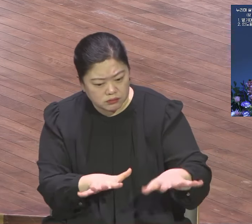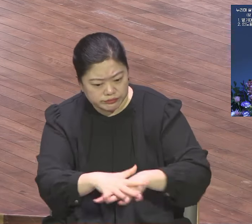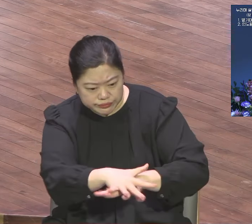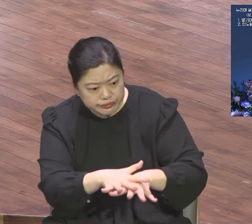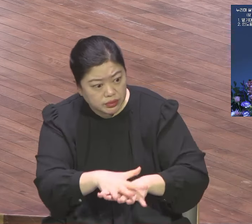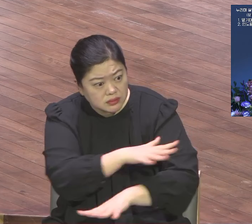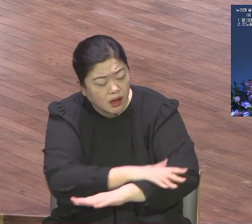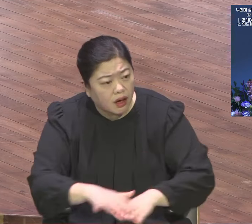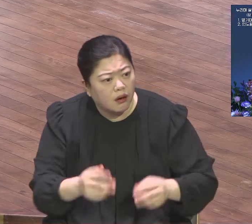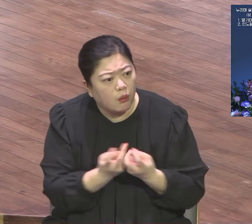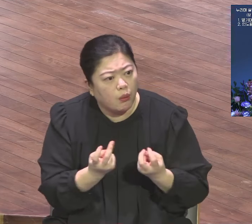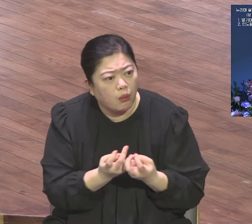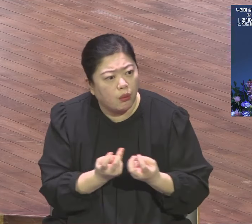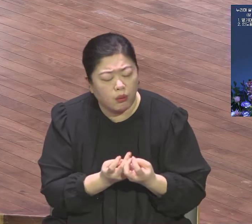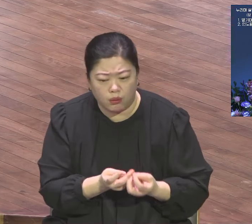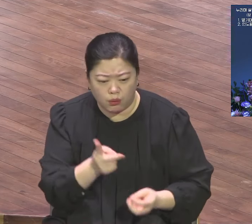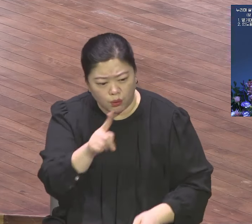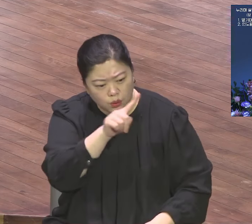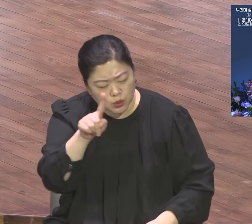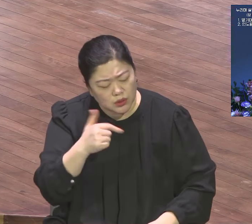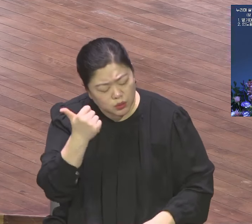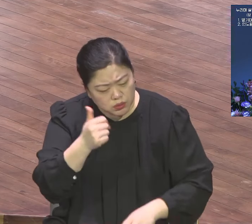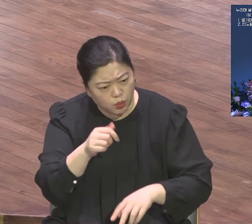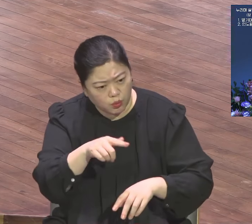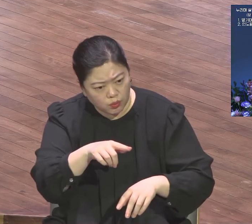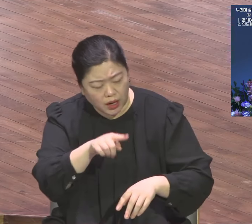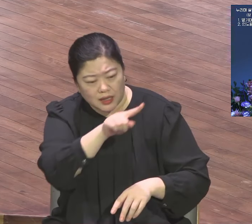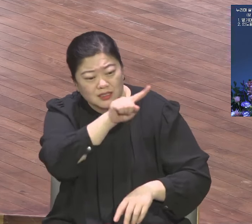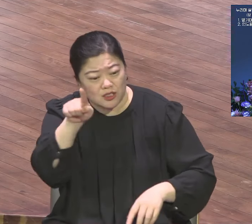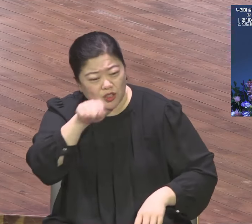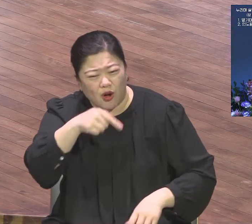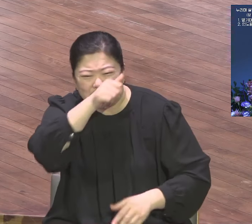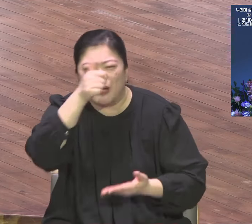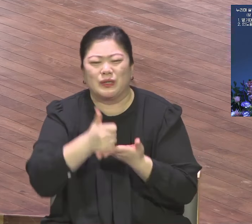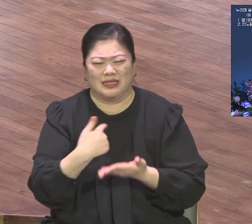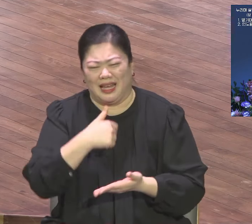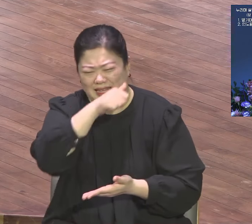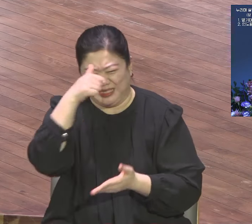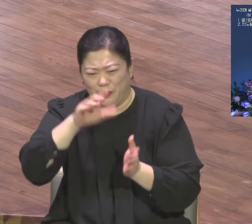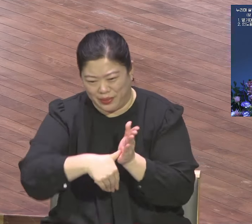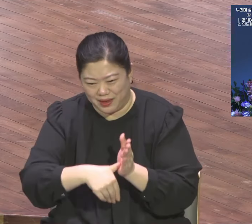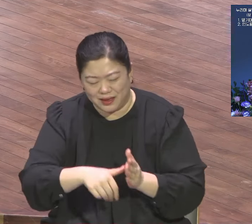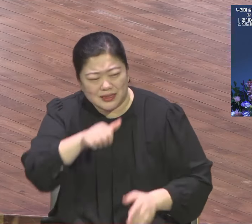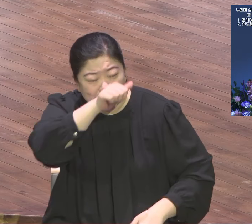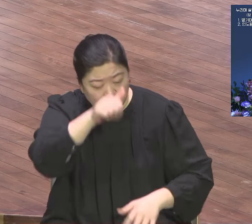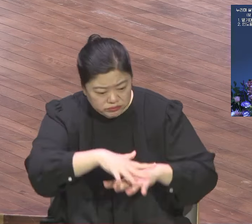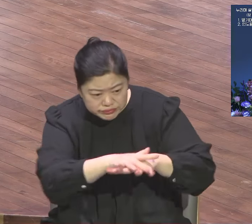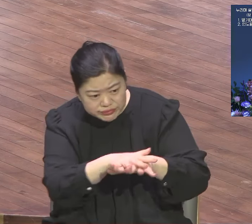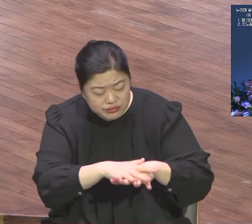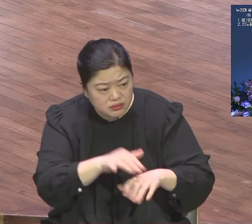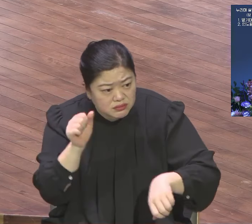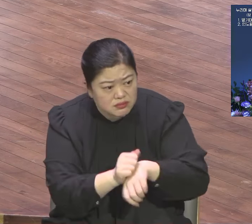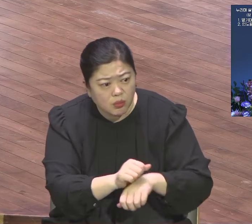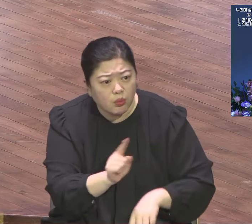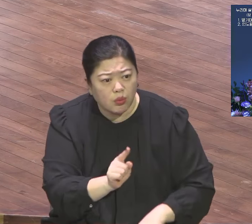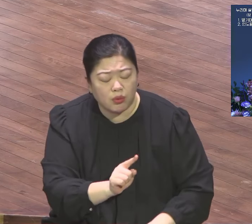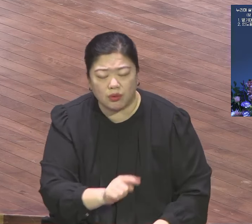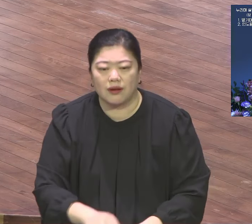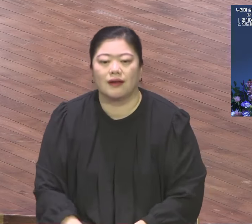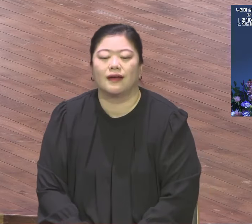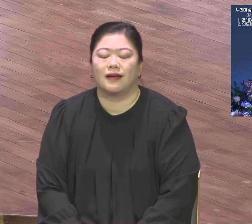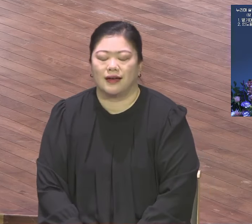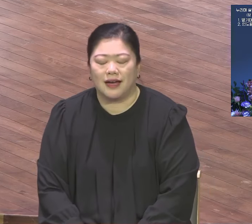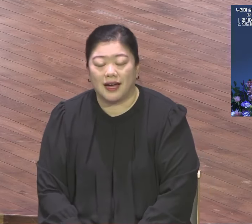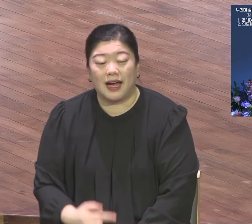은혜롭게 잘 희한하네요. 이상하네. 그 비밀이 뭡니까 묻더라고. 내 후임이 근데 딱 한마디로